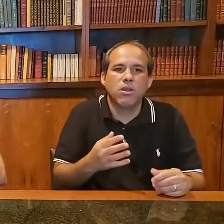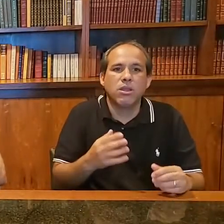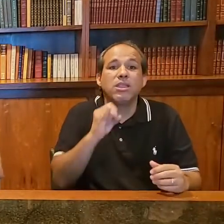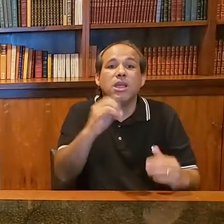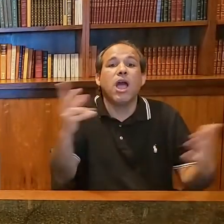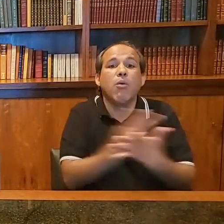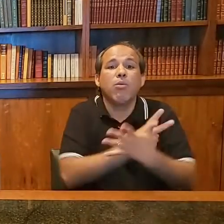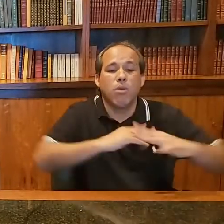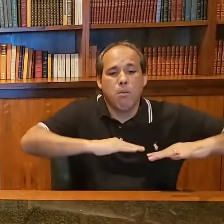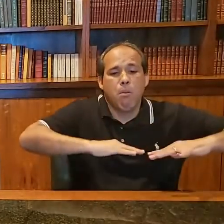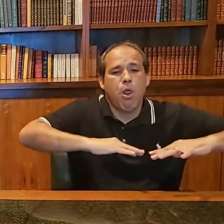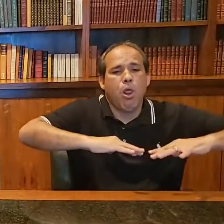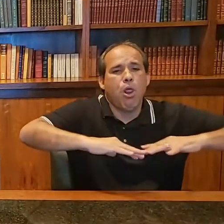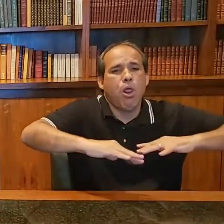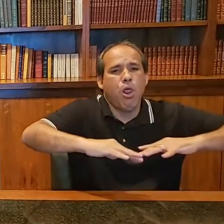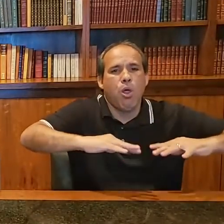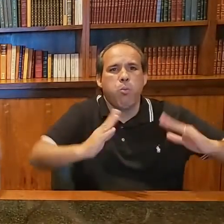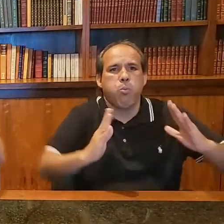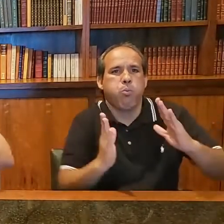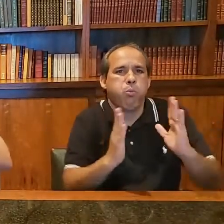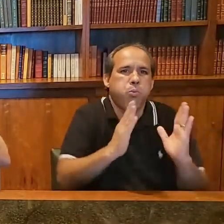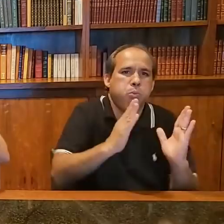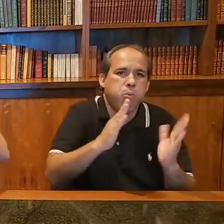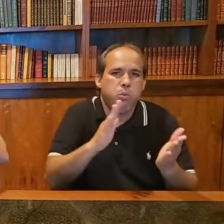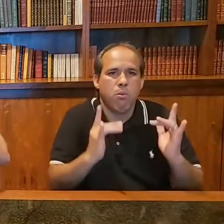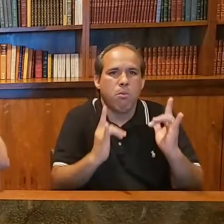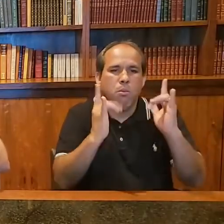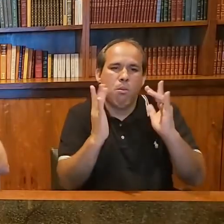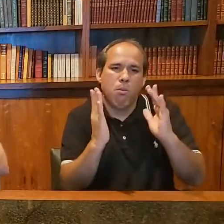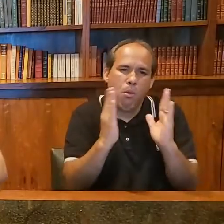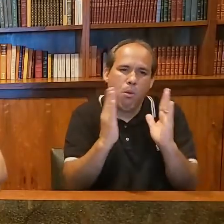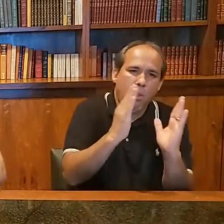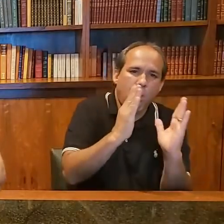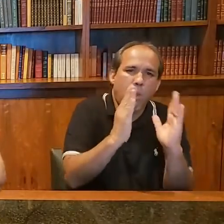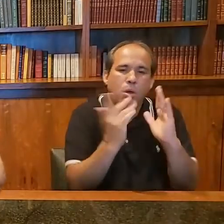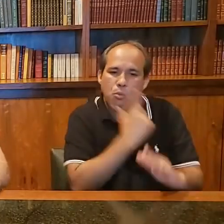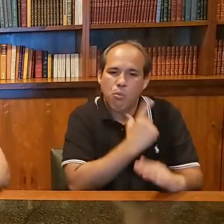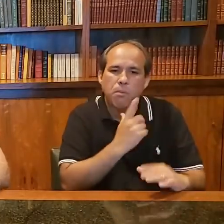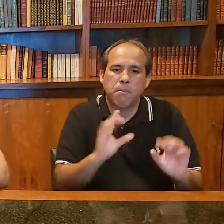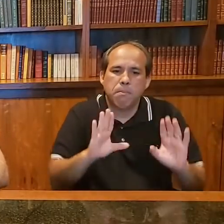fantástico, né? Tem a super bateria de nióbio, grafeno, que a gente